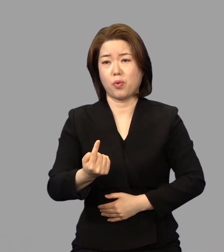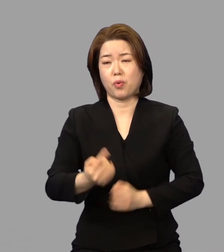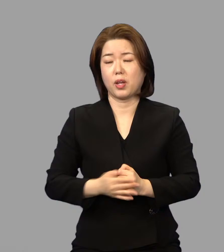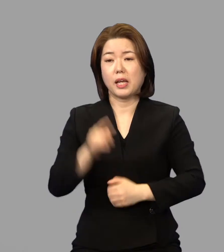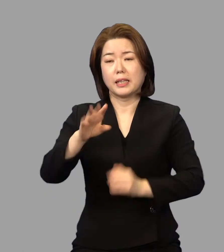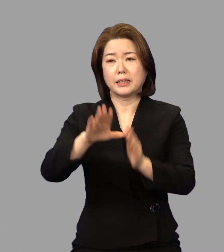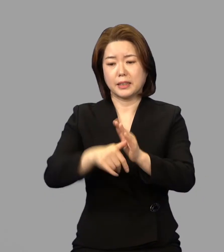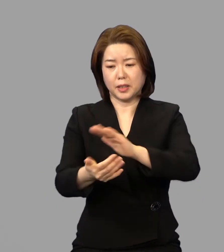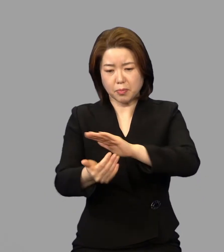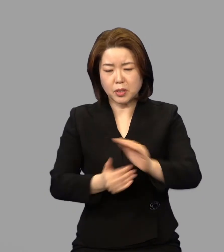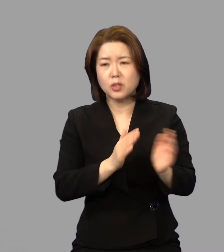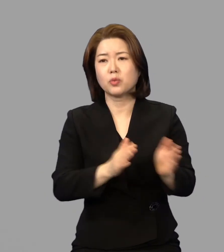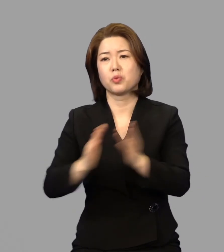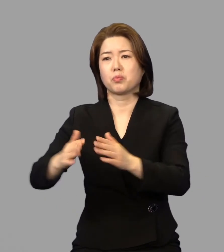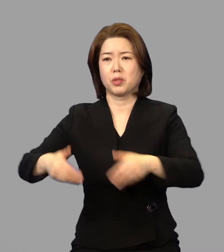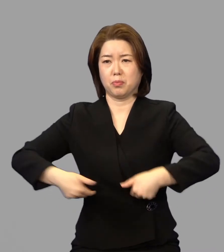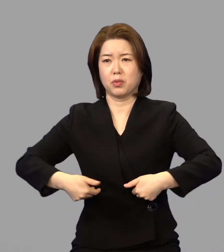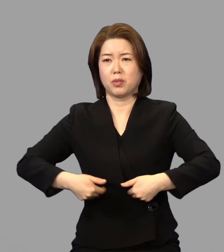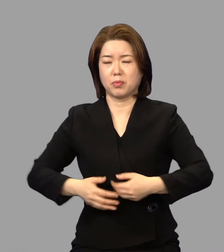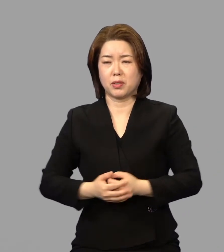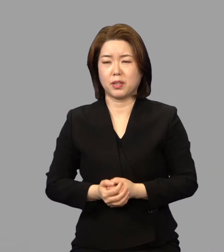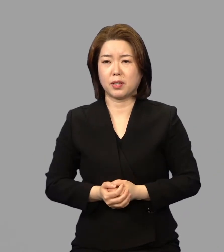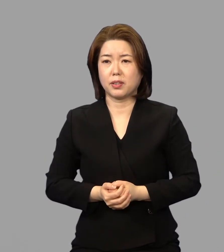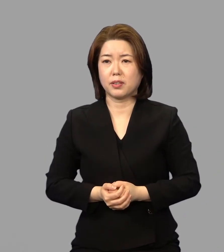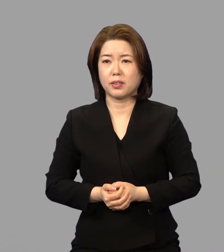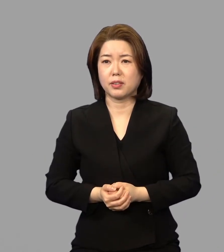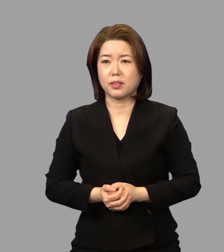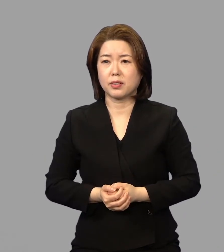그때를 대비해야 돼요.